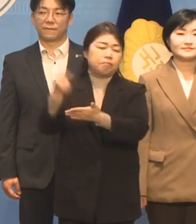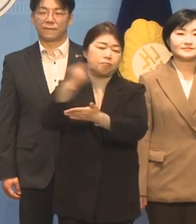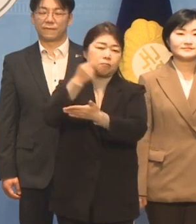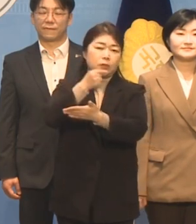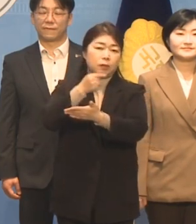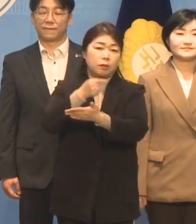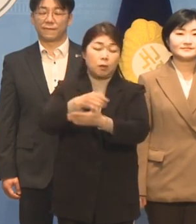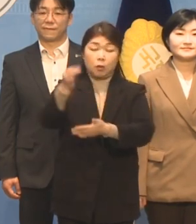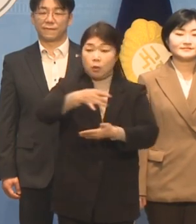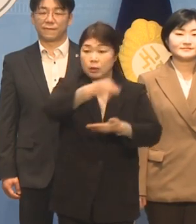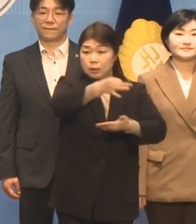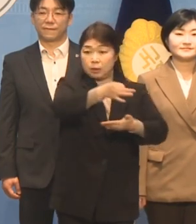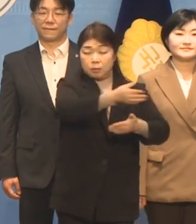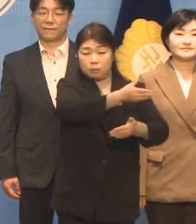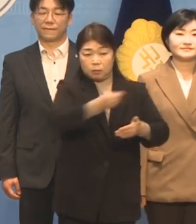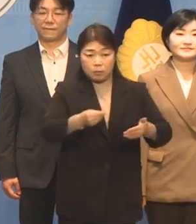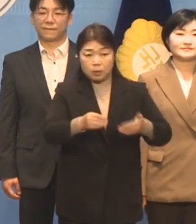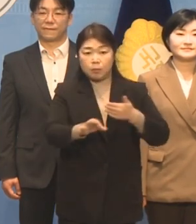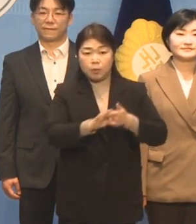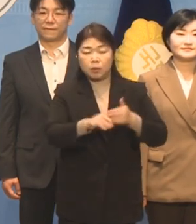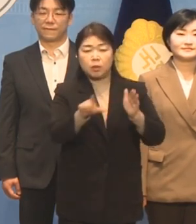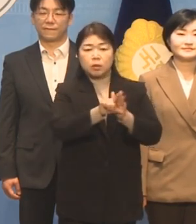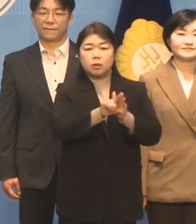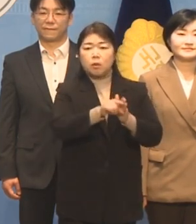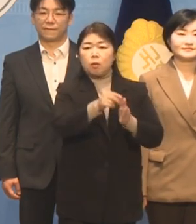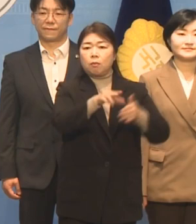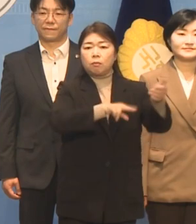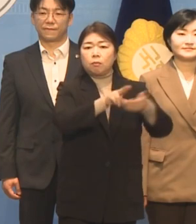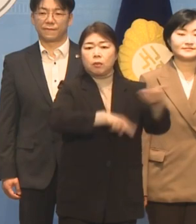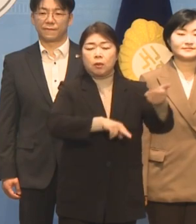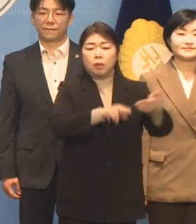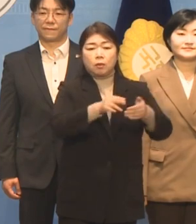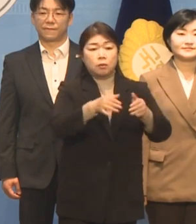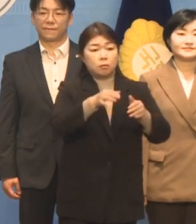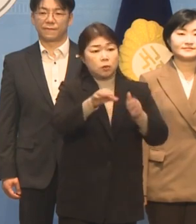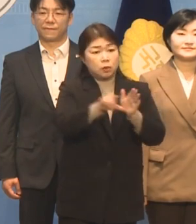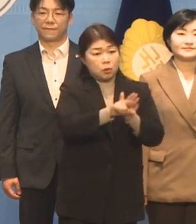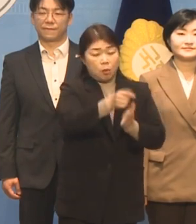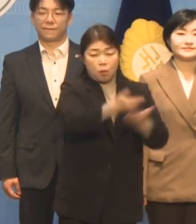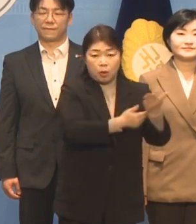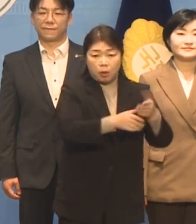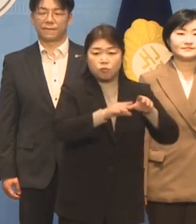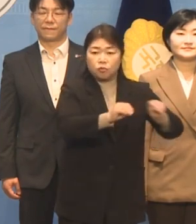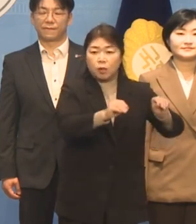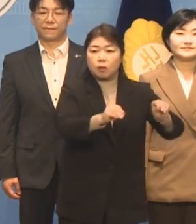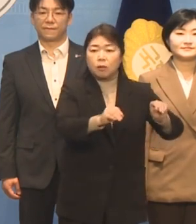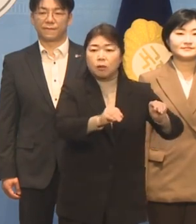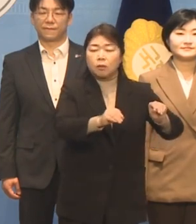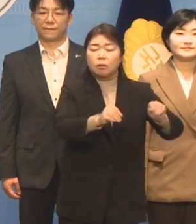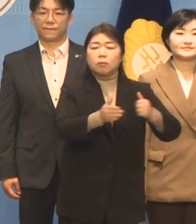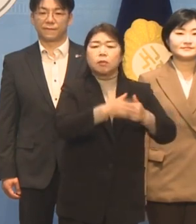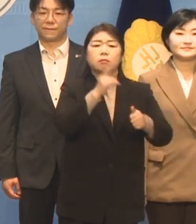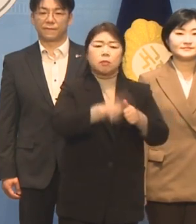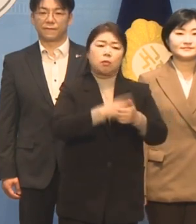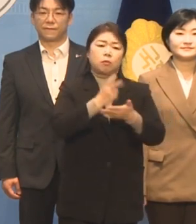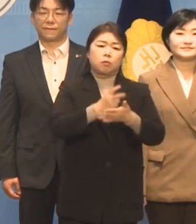기금을 이용하면 신용거래가 중단되는 등 조건이 매우 까다롭기 때문입니다.